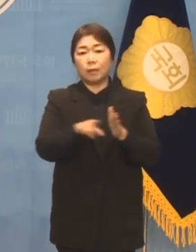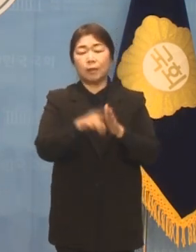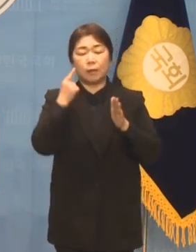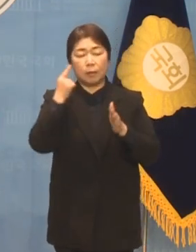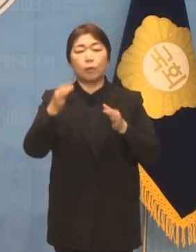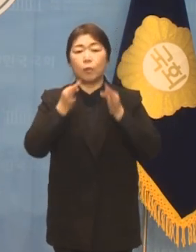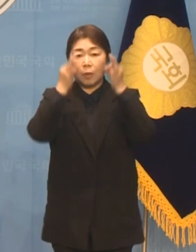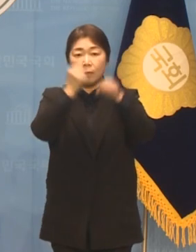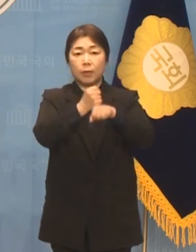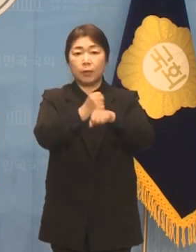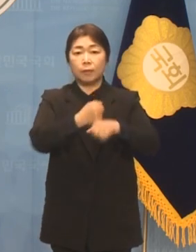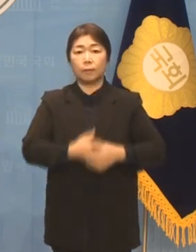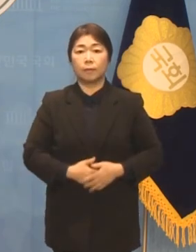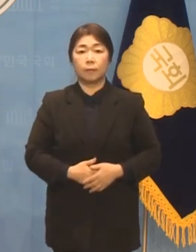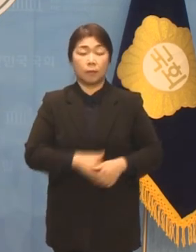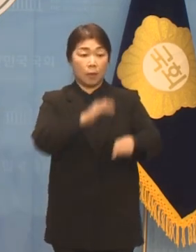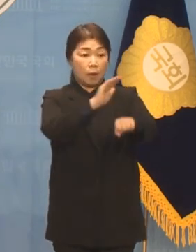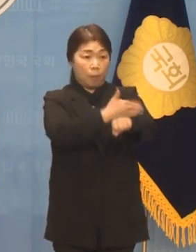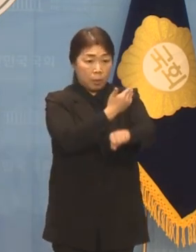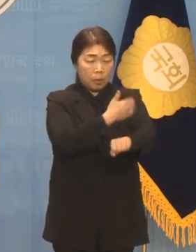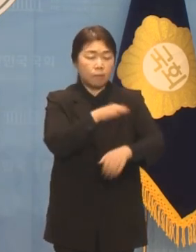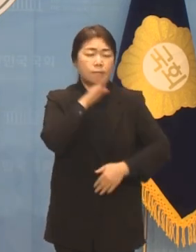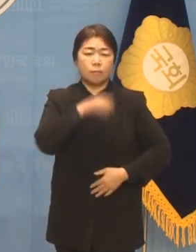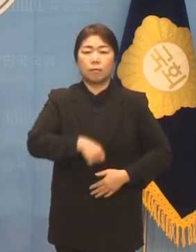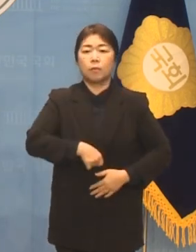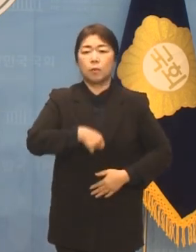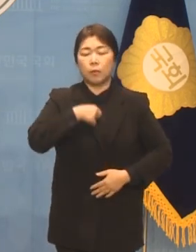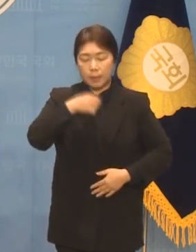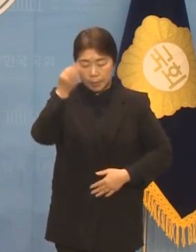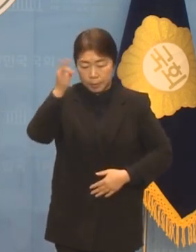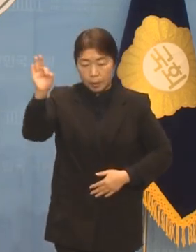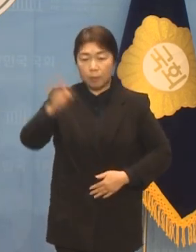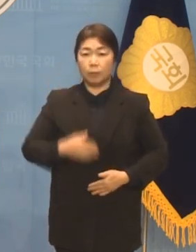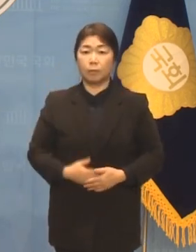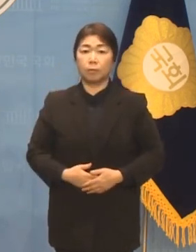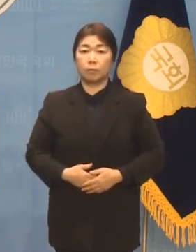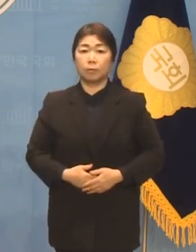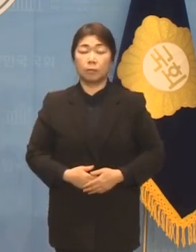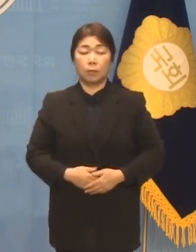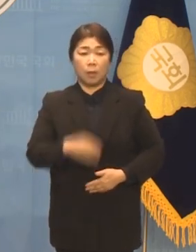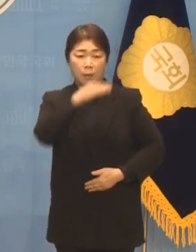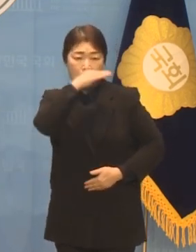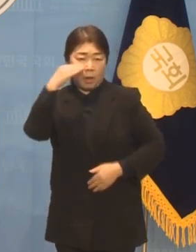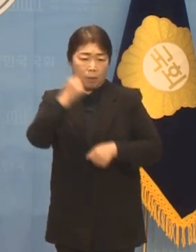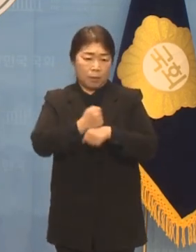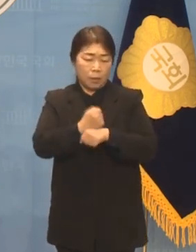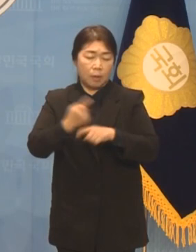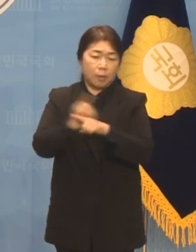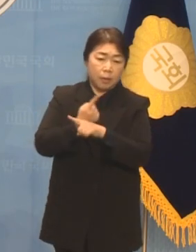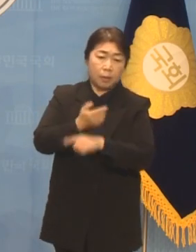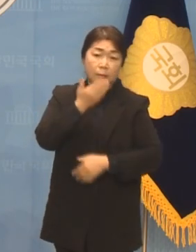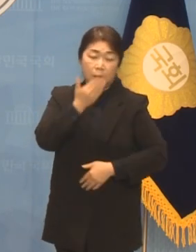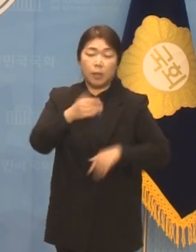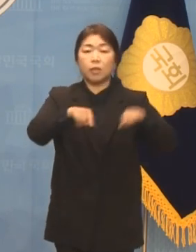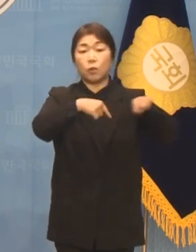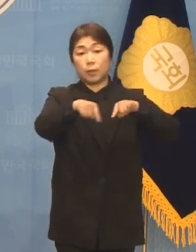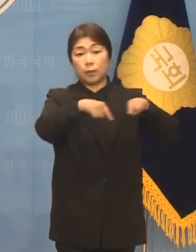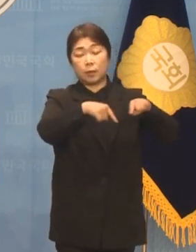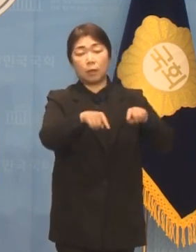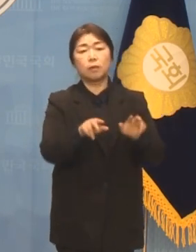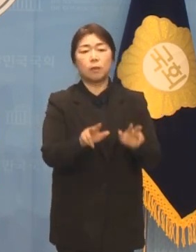것입니다. 잘못이 있다면 솔직하게 인정하고 이를 바로잡을 줄 아는 정치가